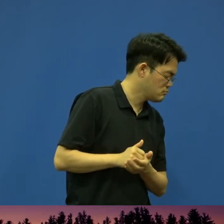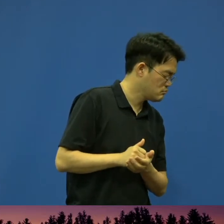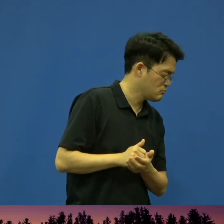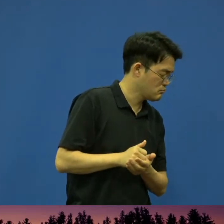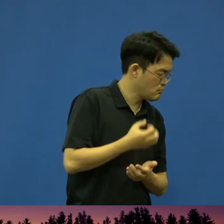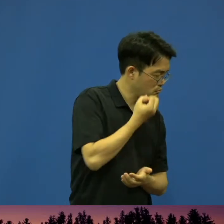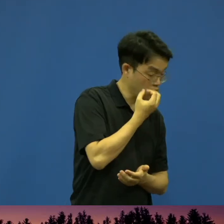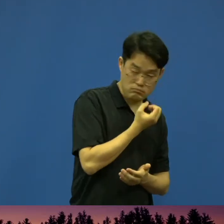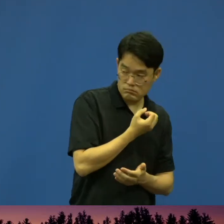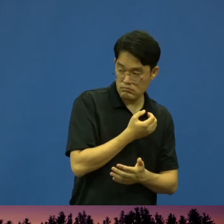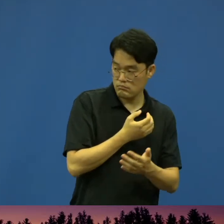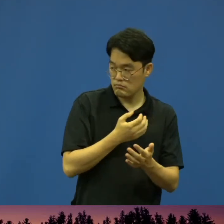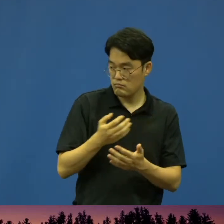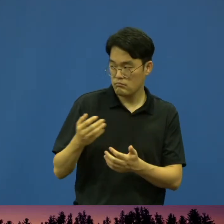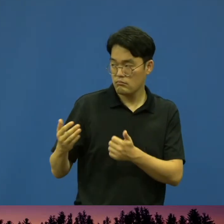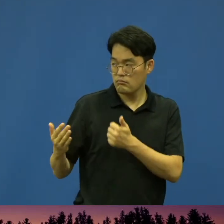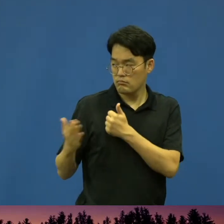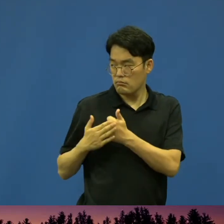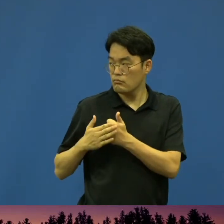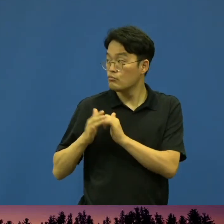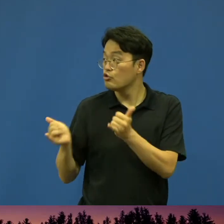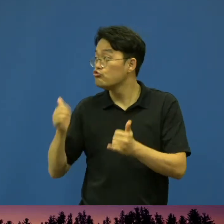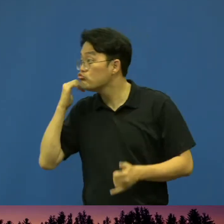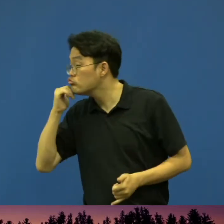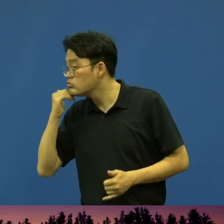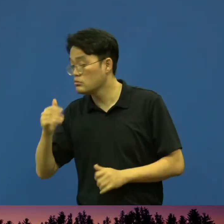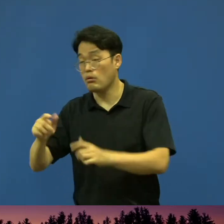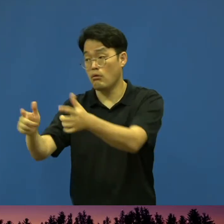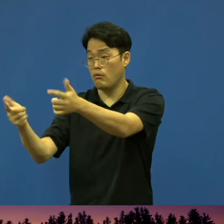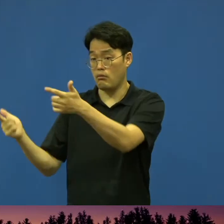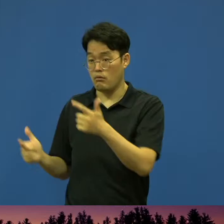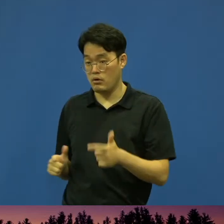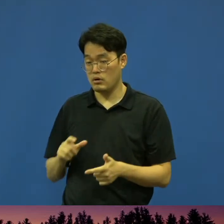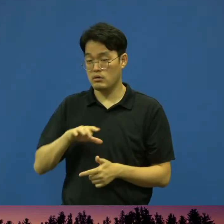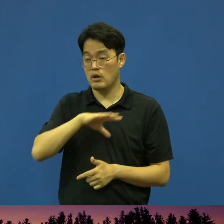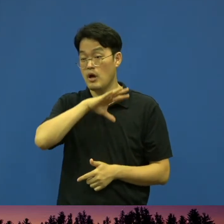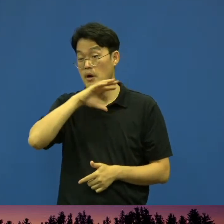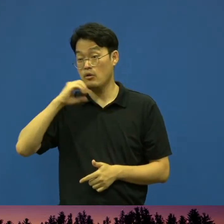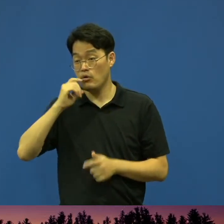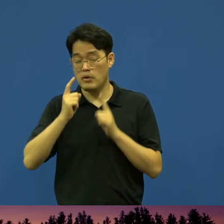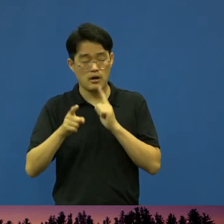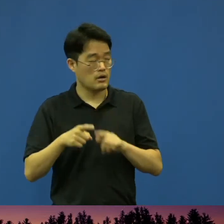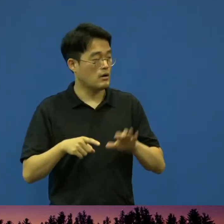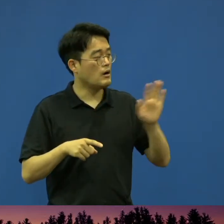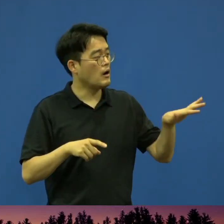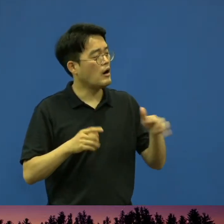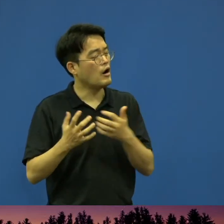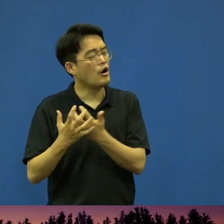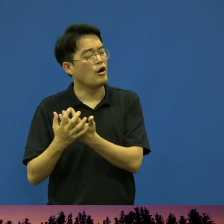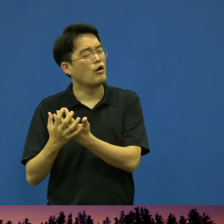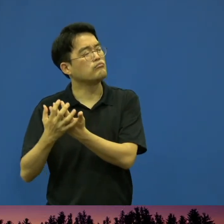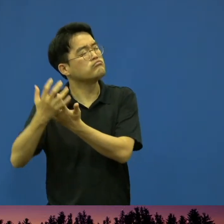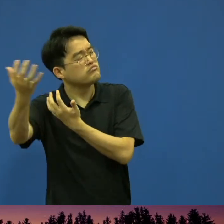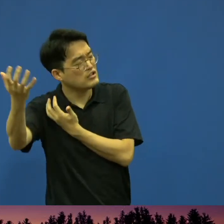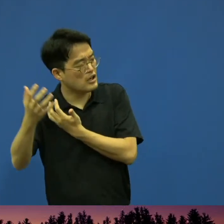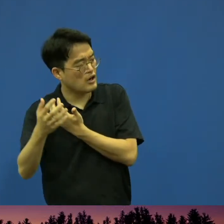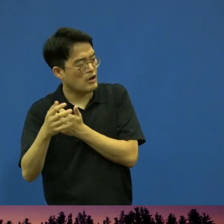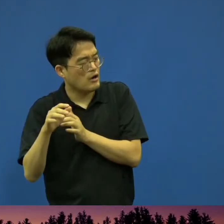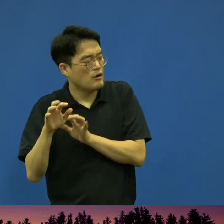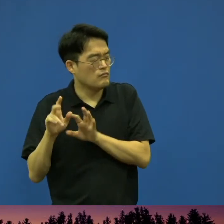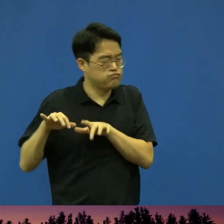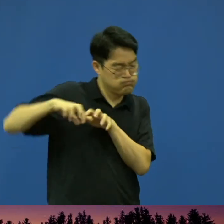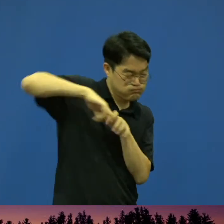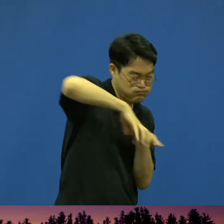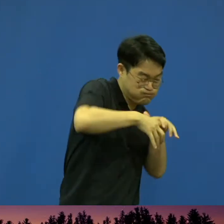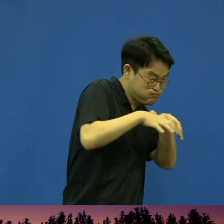누구냐 하시니 다 아니라 할 때 베드로가 이르되 주여, 무리가 밀려들어 미나이다, 이렇게 표현하고